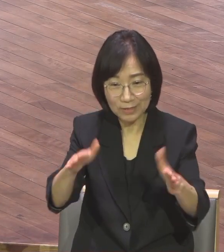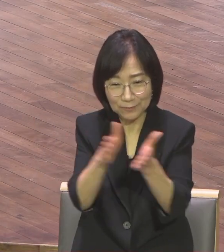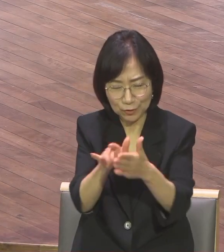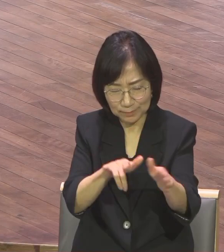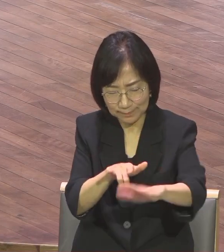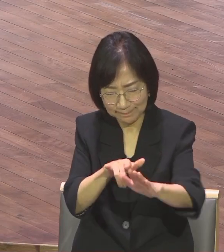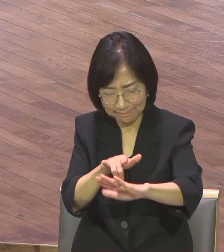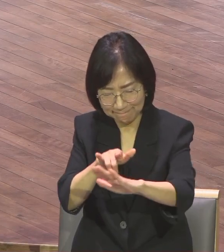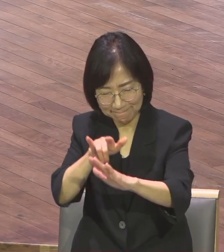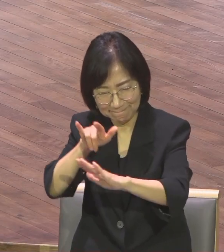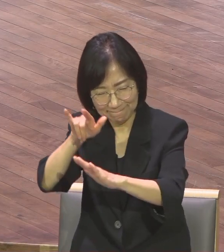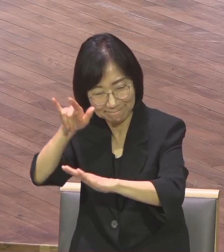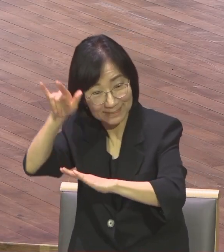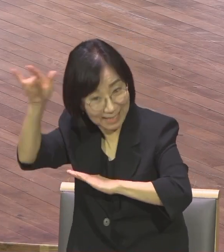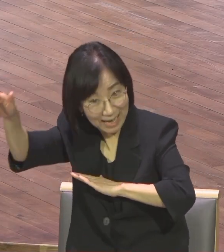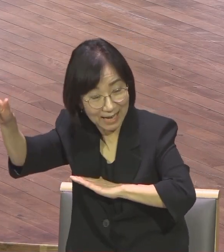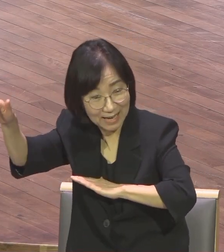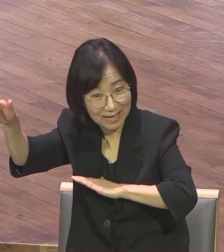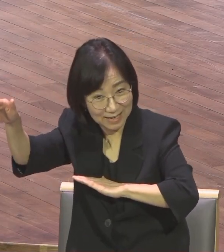비행기 타고 갈 텐데